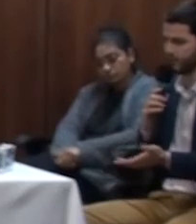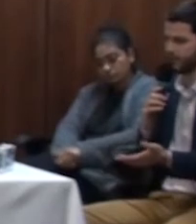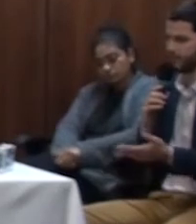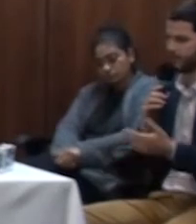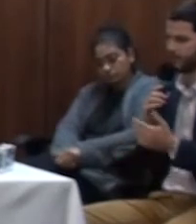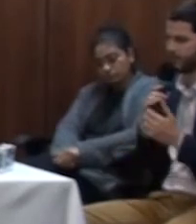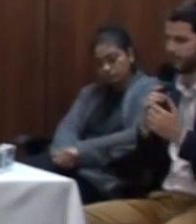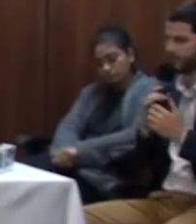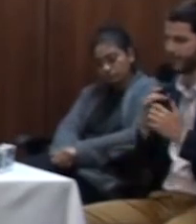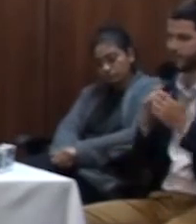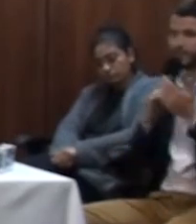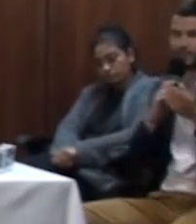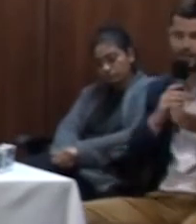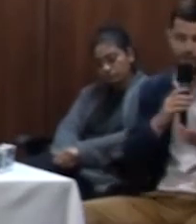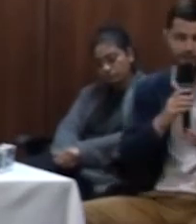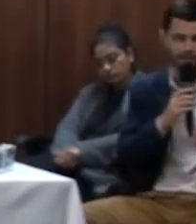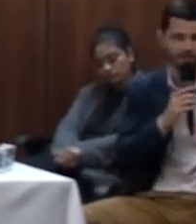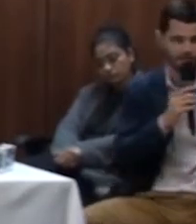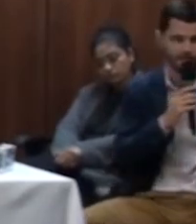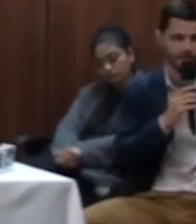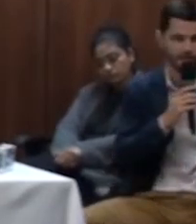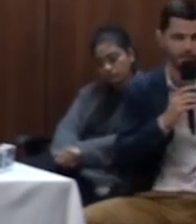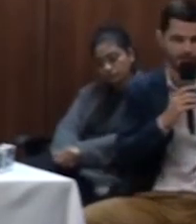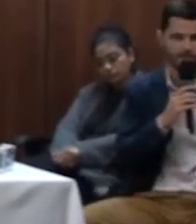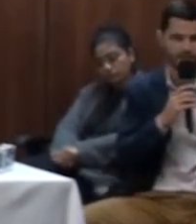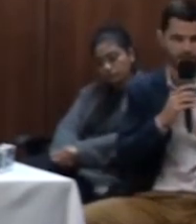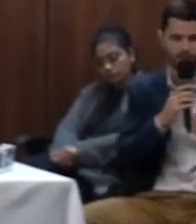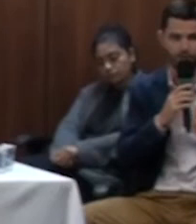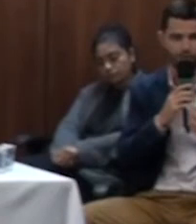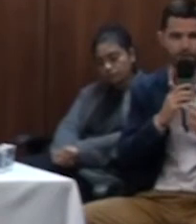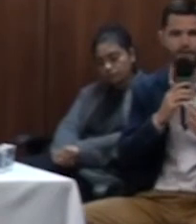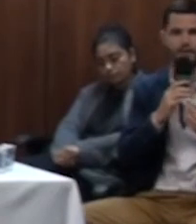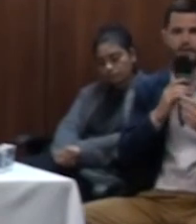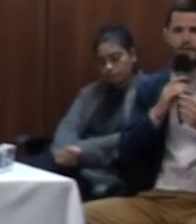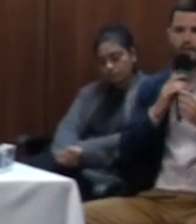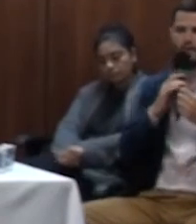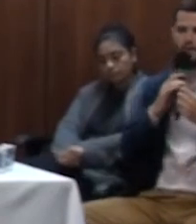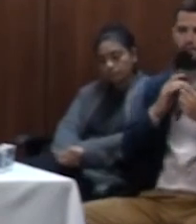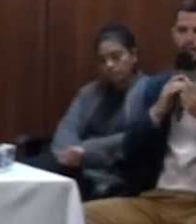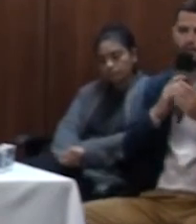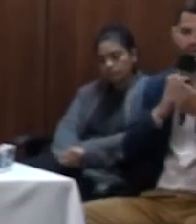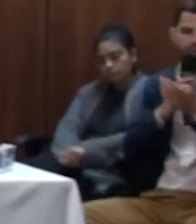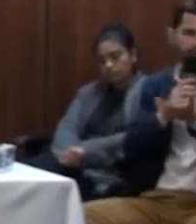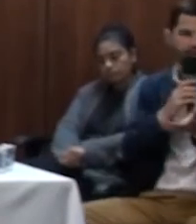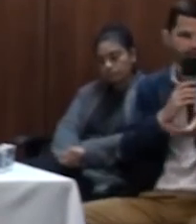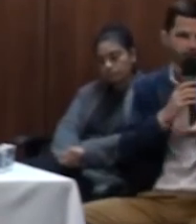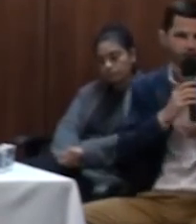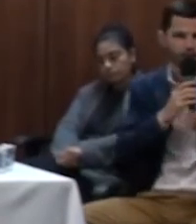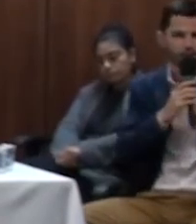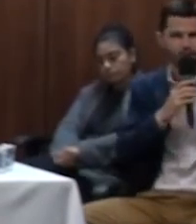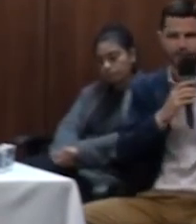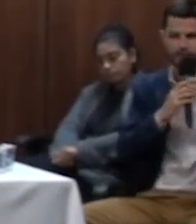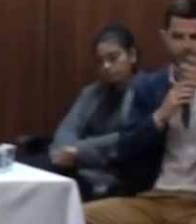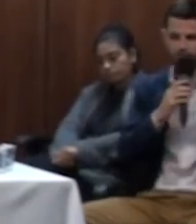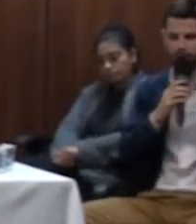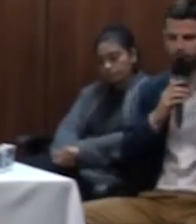maneira mais abrangente em relação ao processo transexualizador, porque não adiantaria nada aquilo que